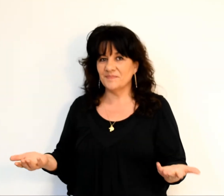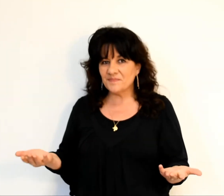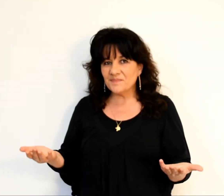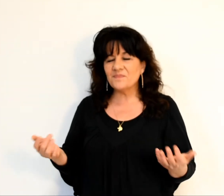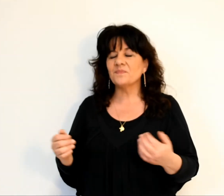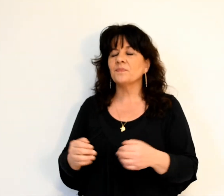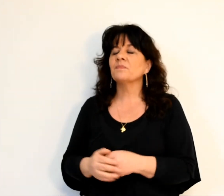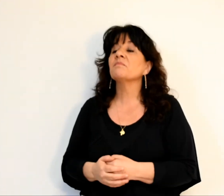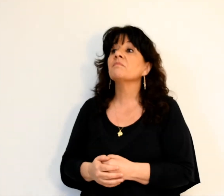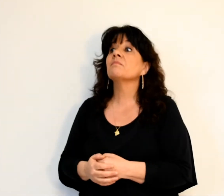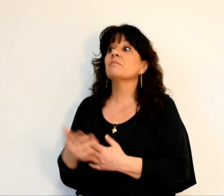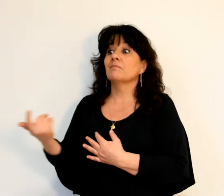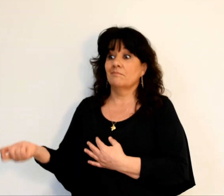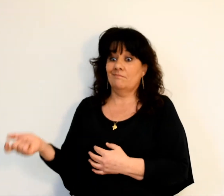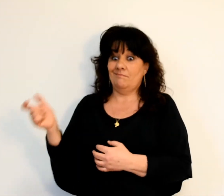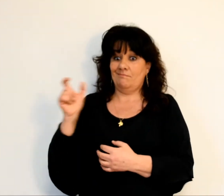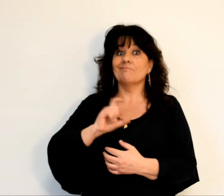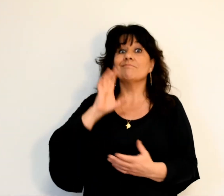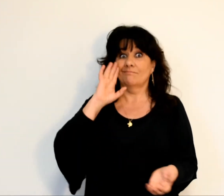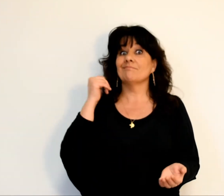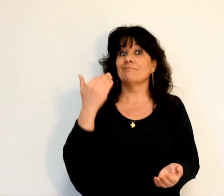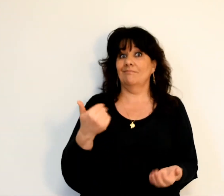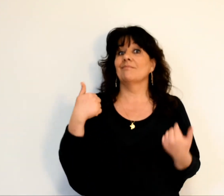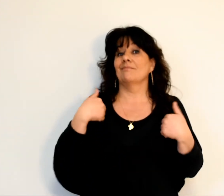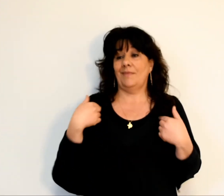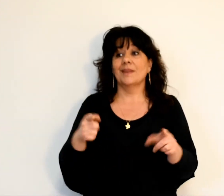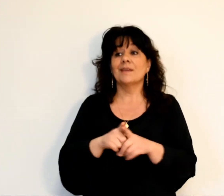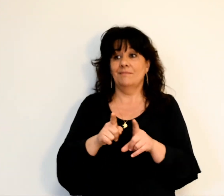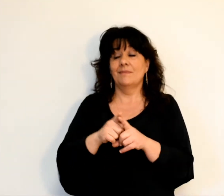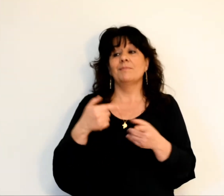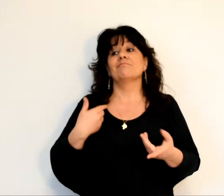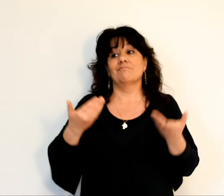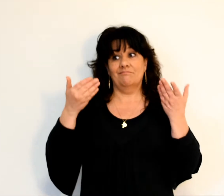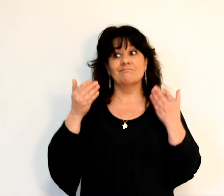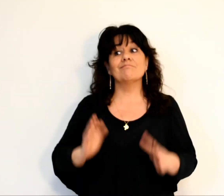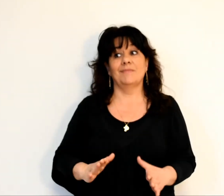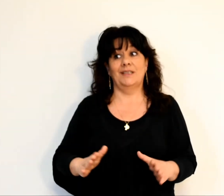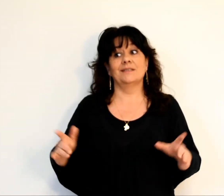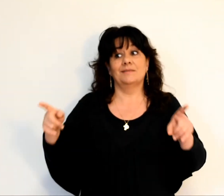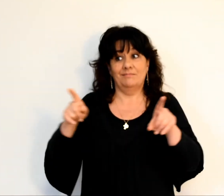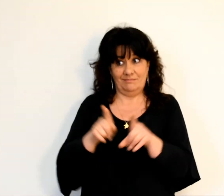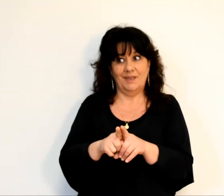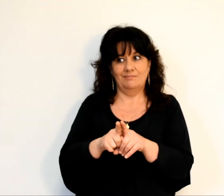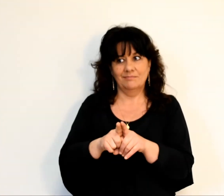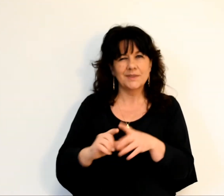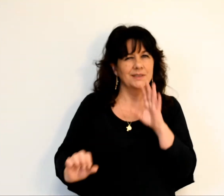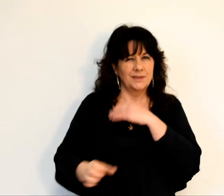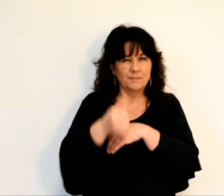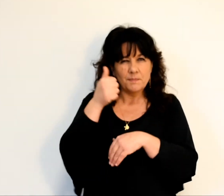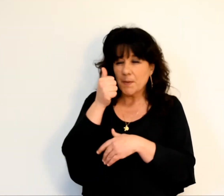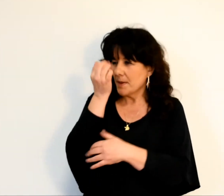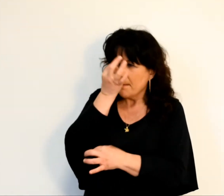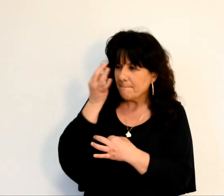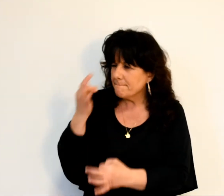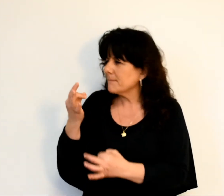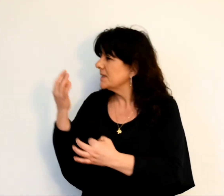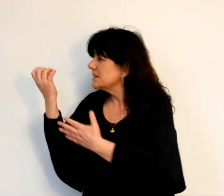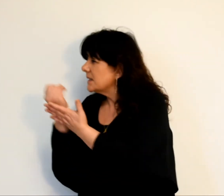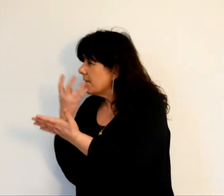C'est pourquoi j'ai décidé moi aussi, après avoir recueilli avec précision des informations